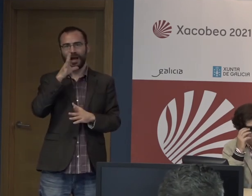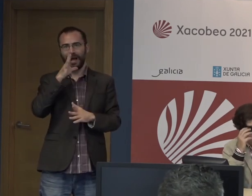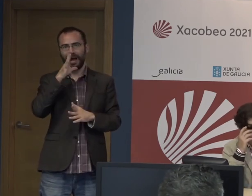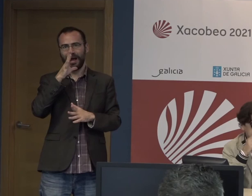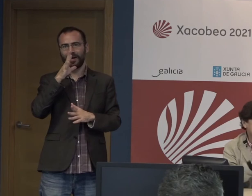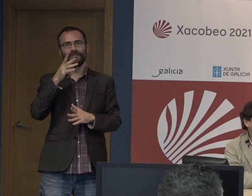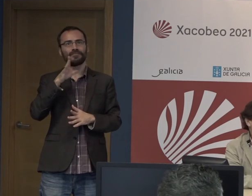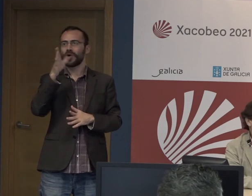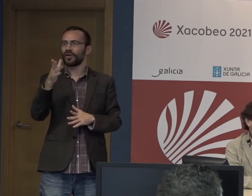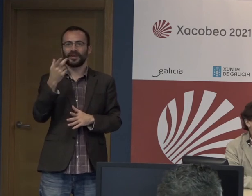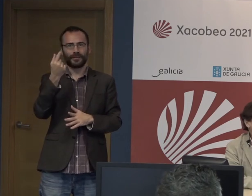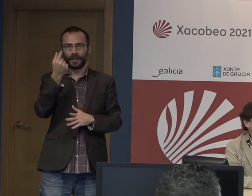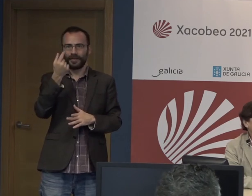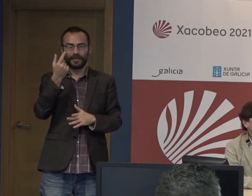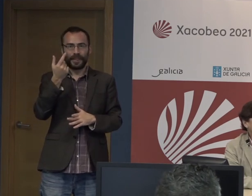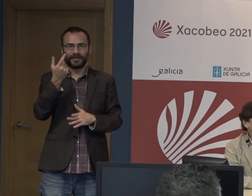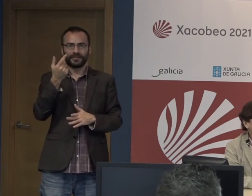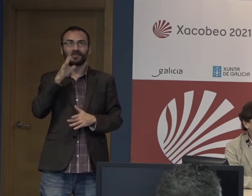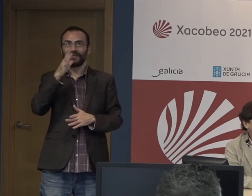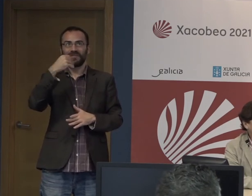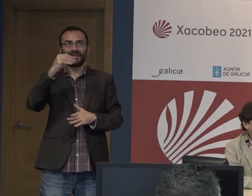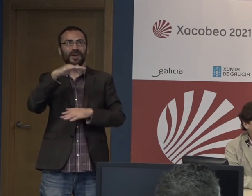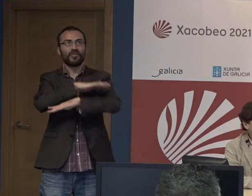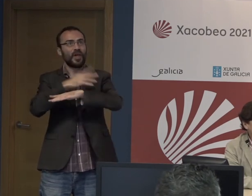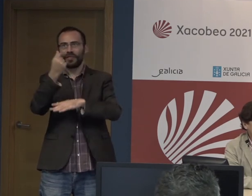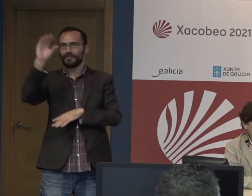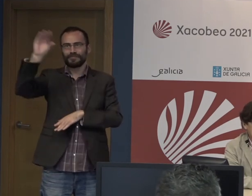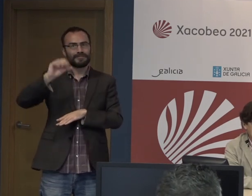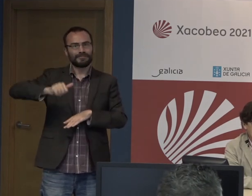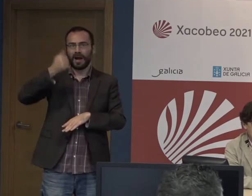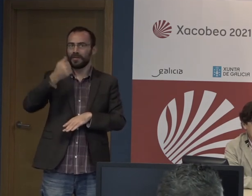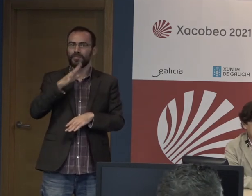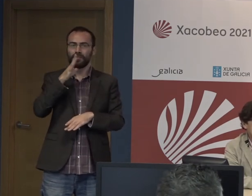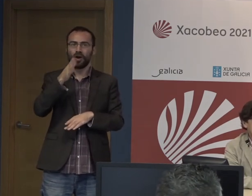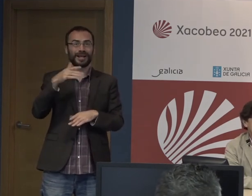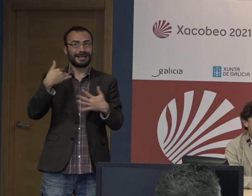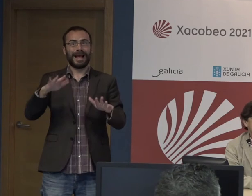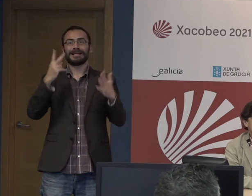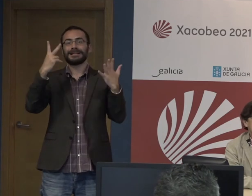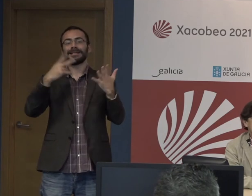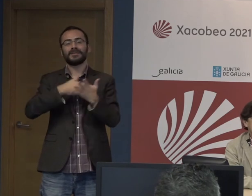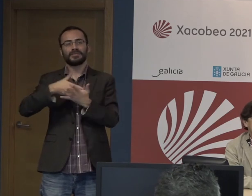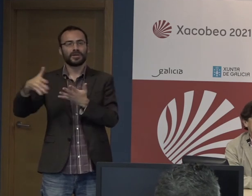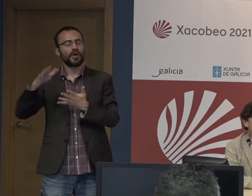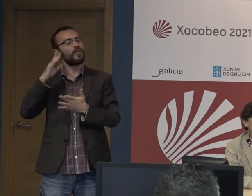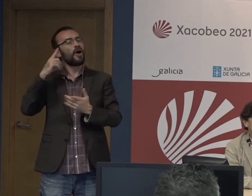venir a rescatarnos desde Presidencia para darnos más dinero, hasta 7 millones, y poder